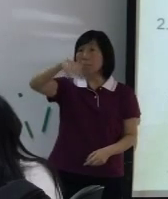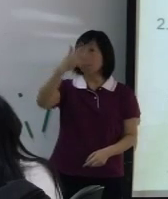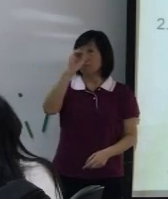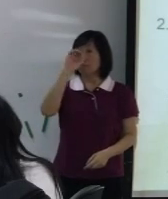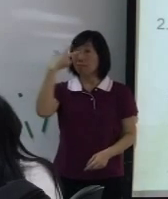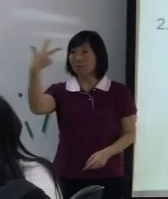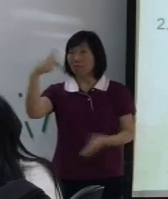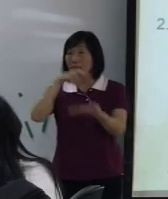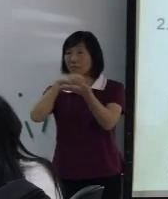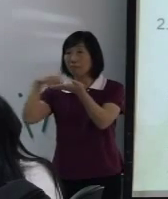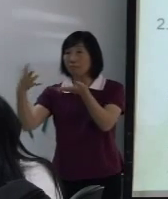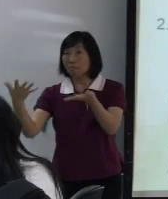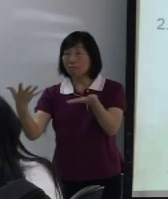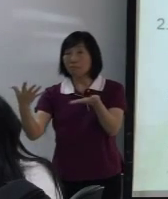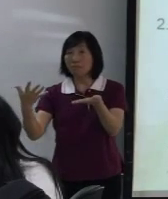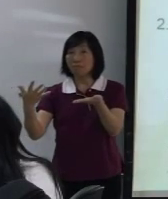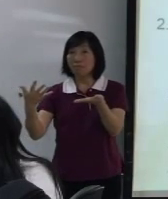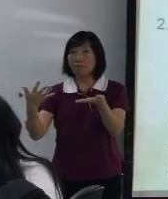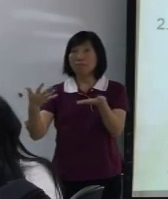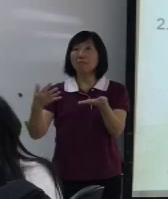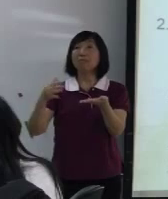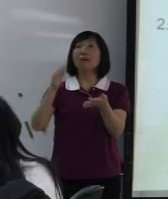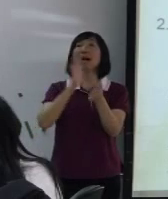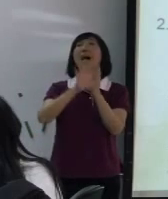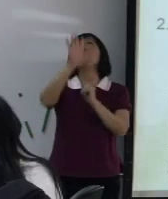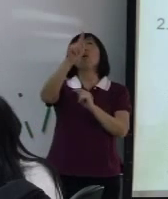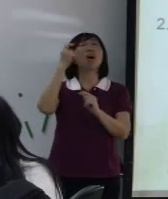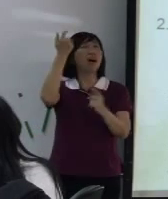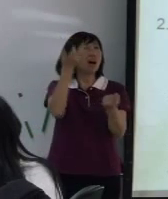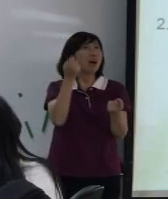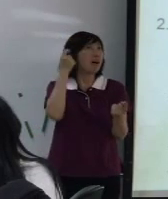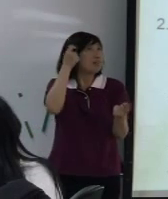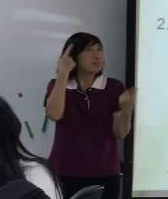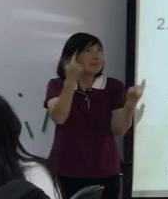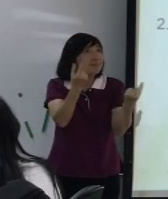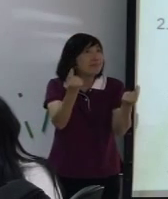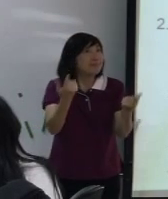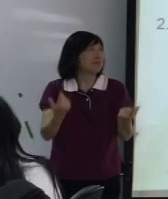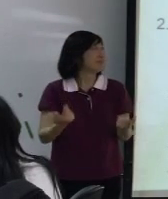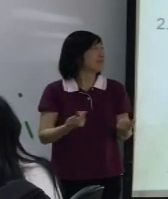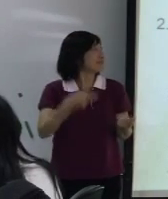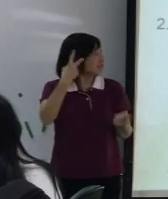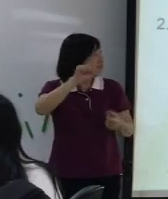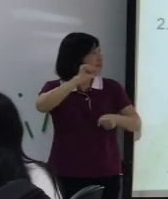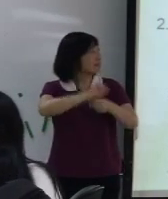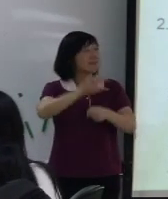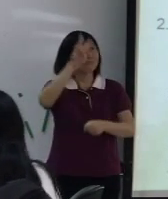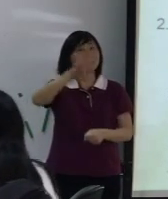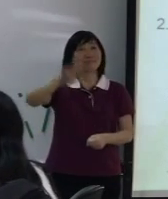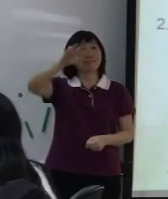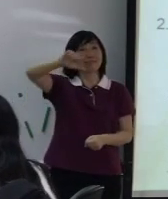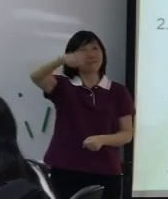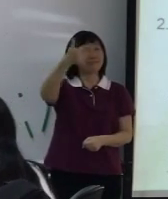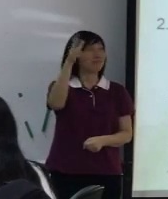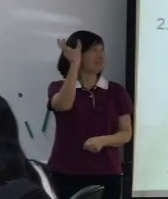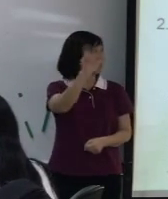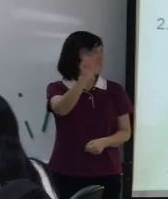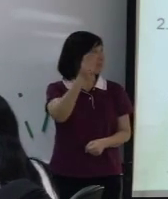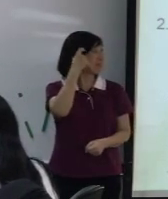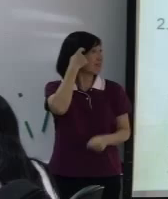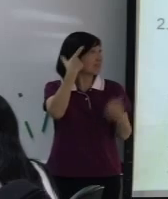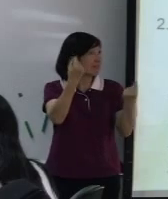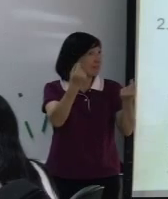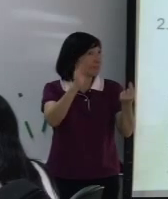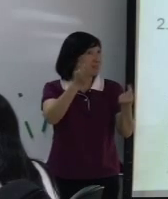8807个词汇啊，我们还有同义词啊，再加上3670个同义